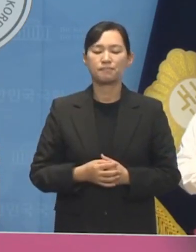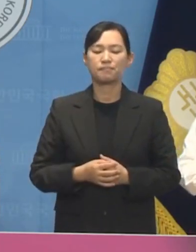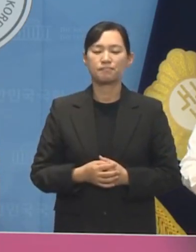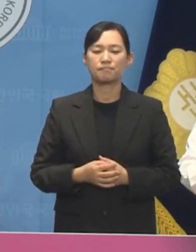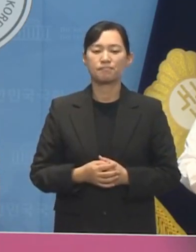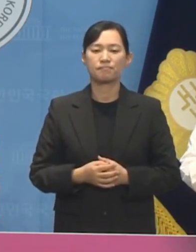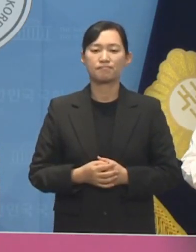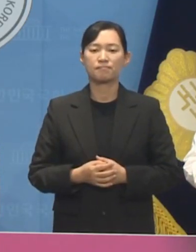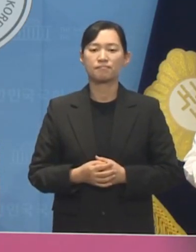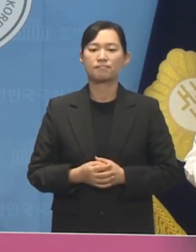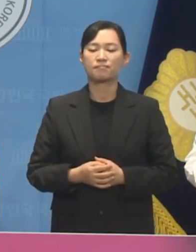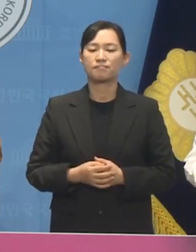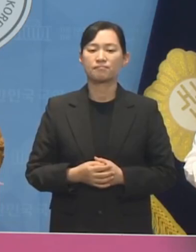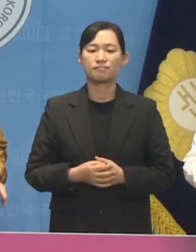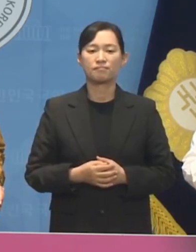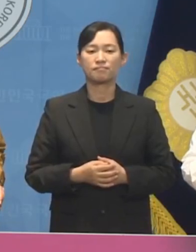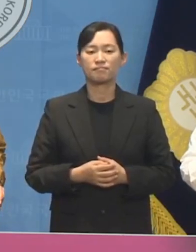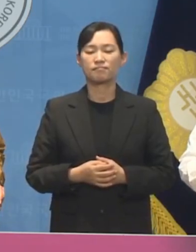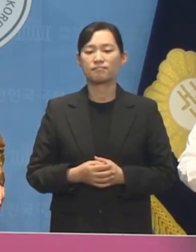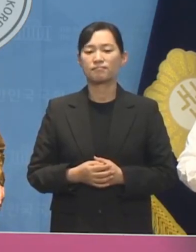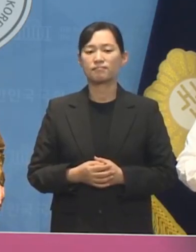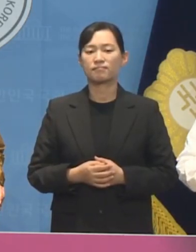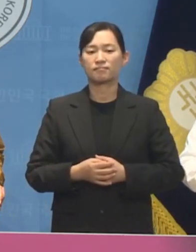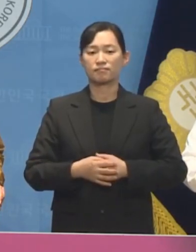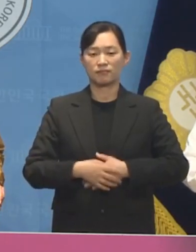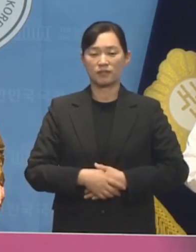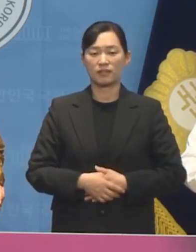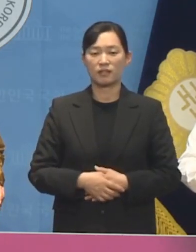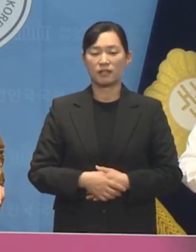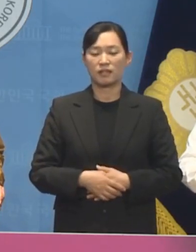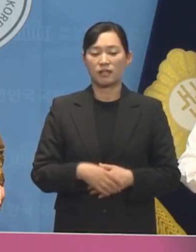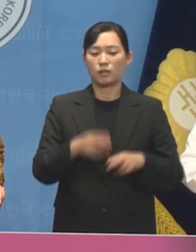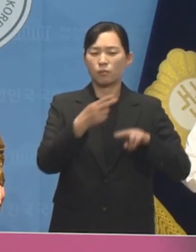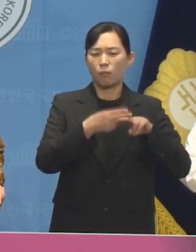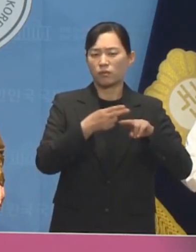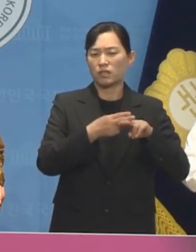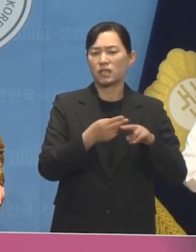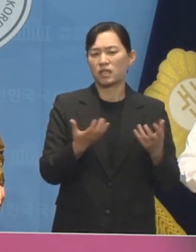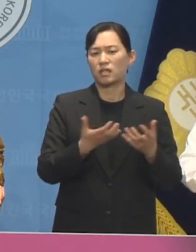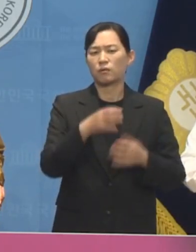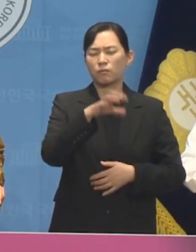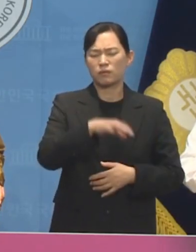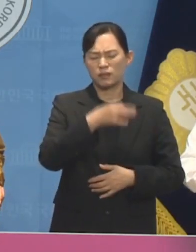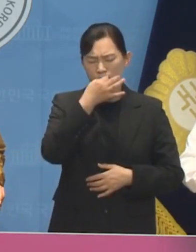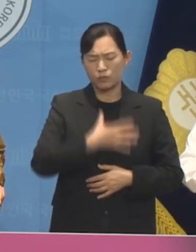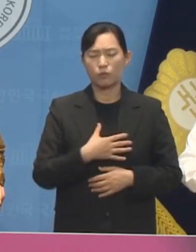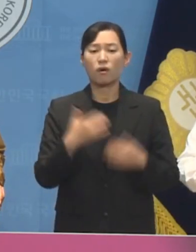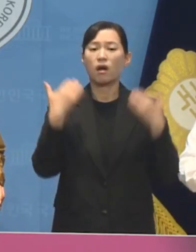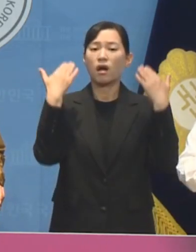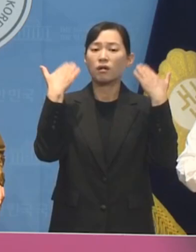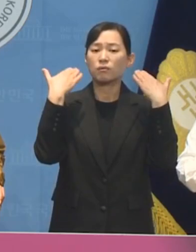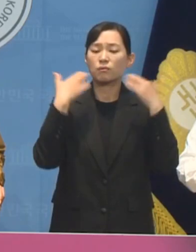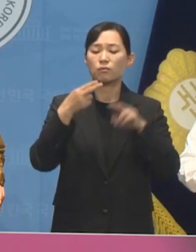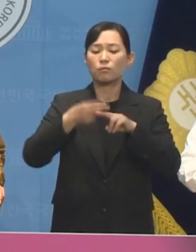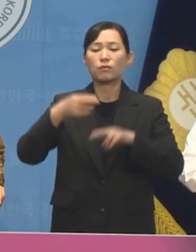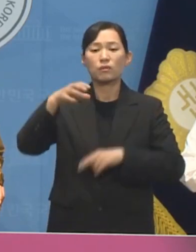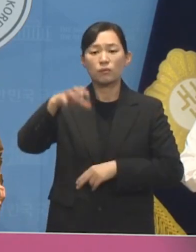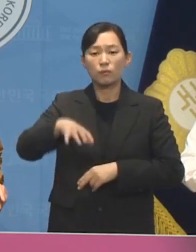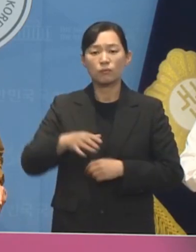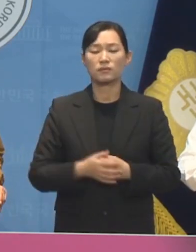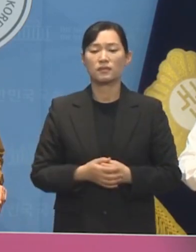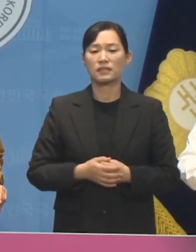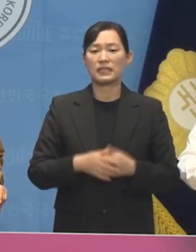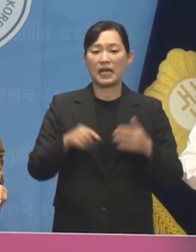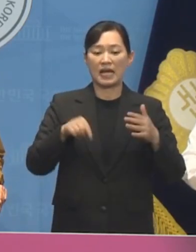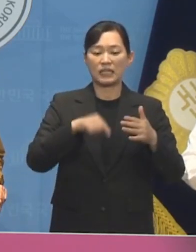짧게 가지도록 하겠습니다. 지금 급식 현장이 많이 힘듭니다. 급식실이 아시다시피